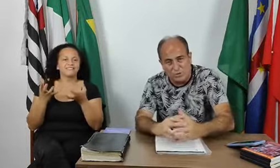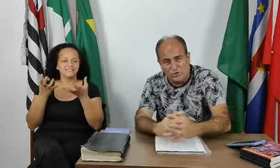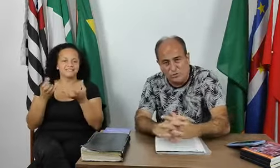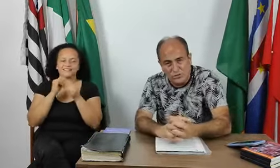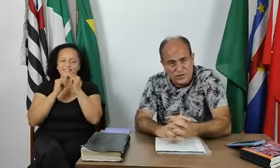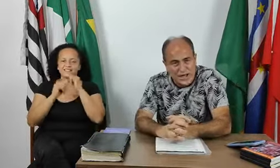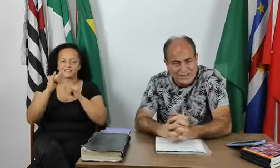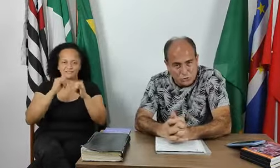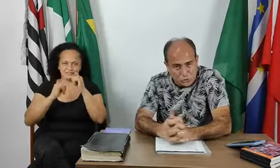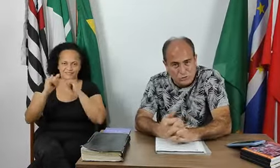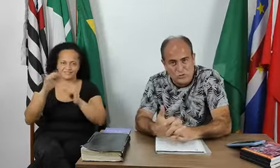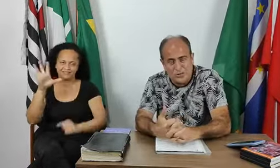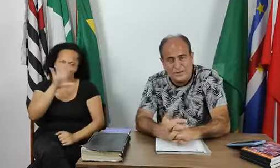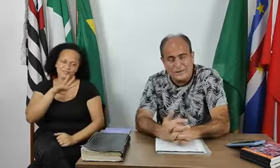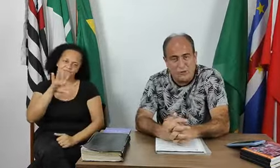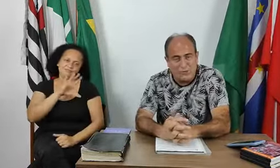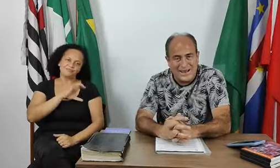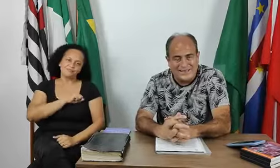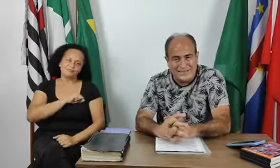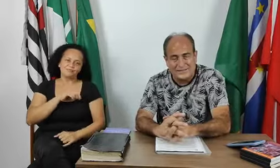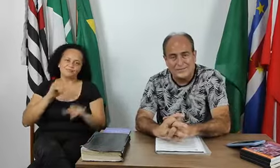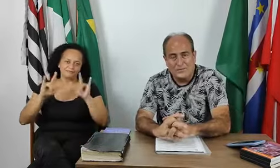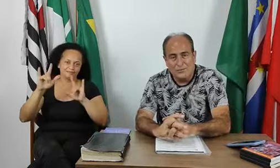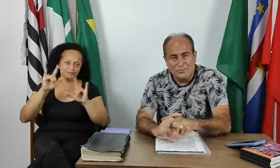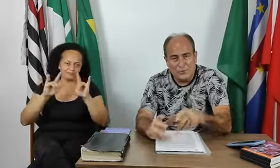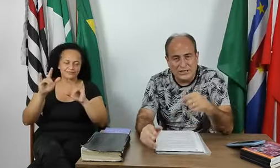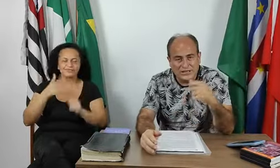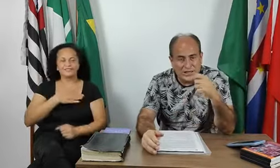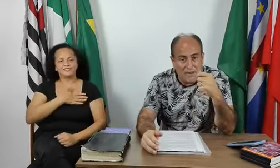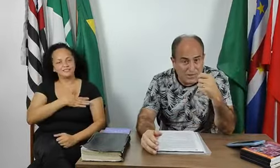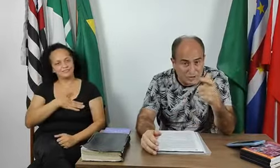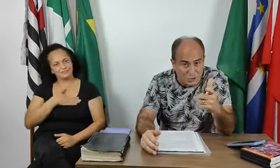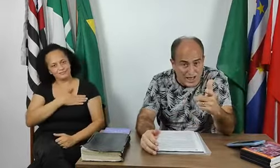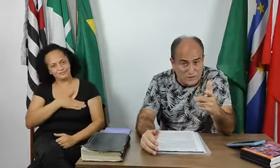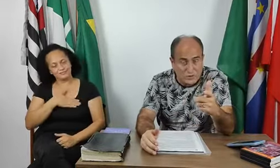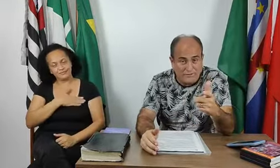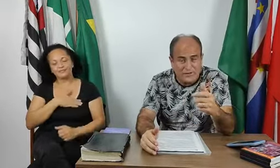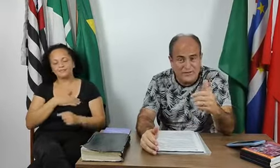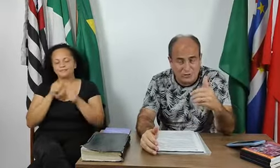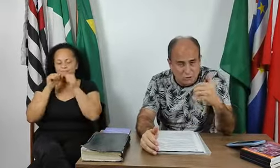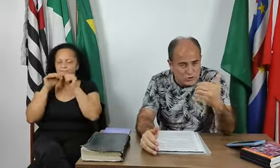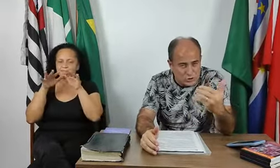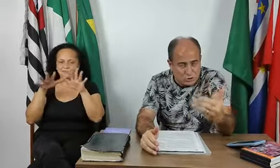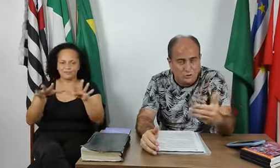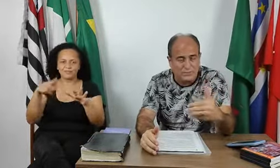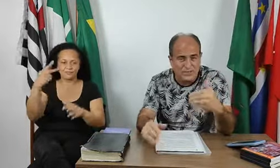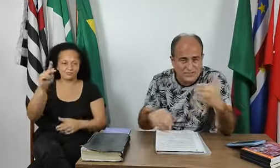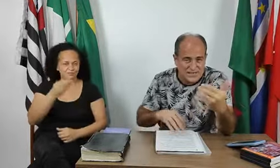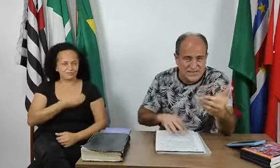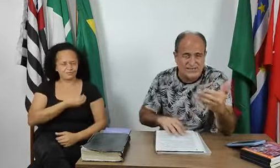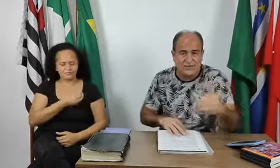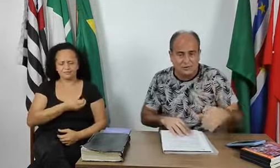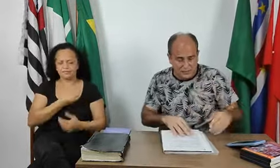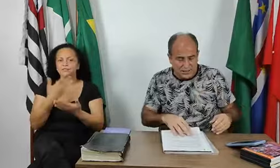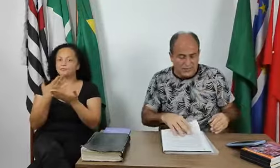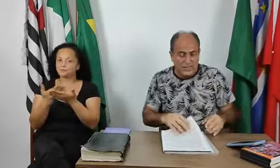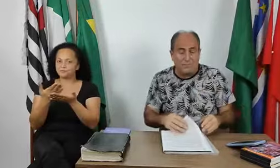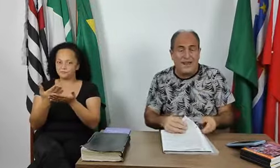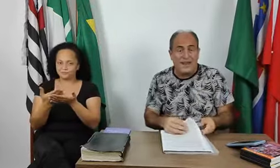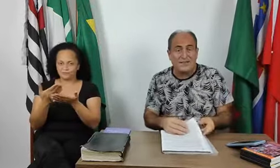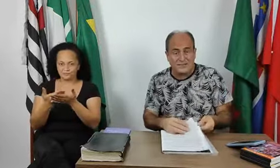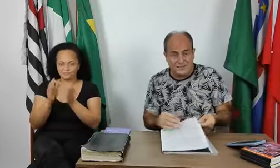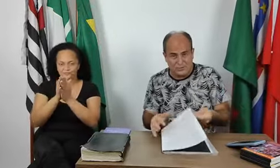ama muito a todos, E é um prazer poder abençoar a sua vida com o estudo, a ministração